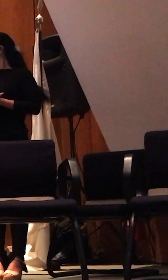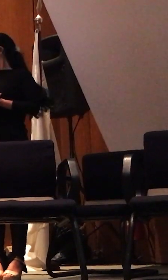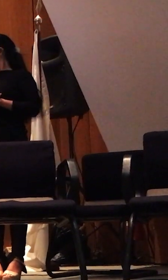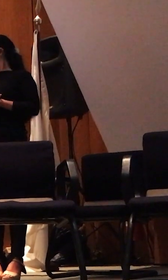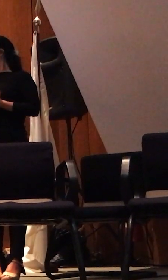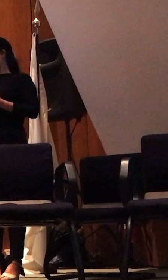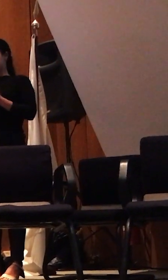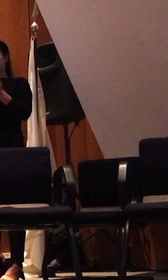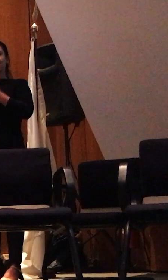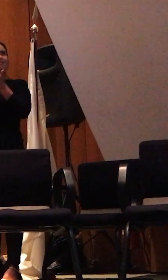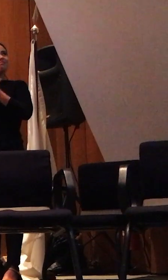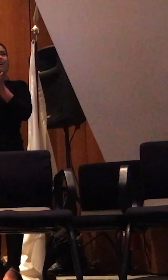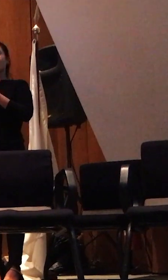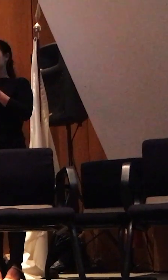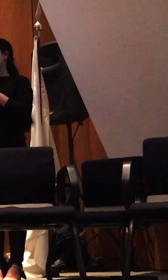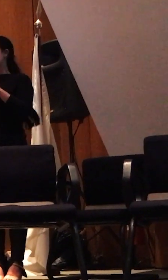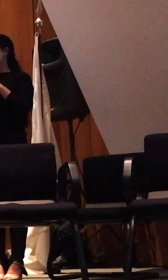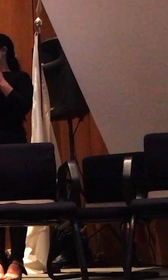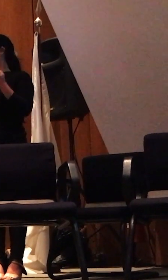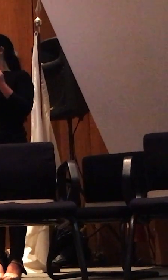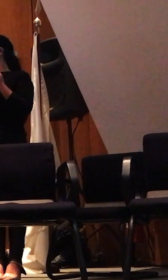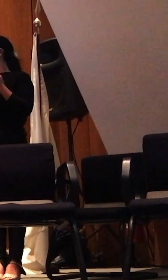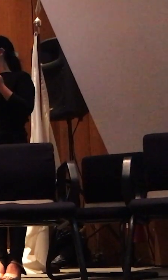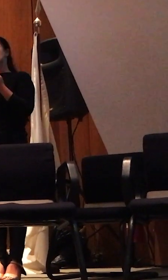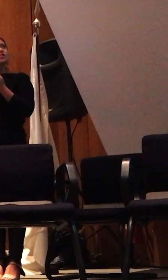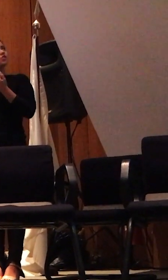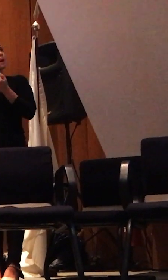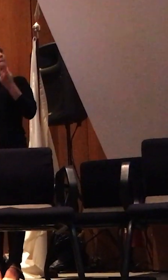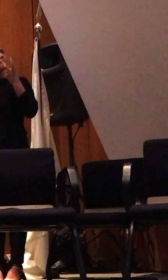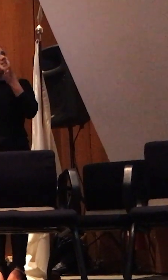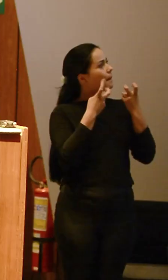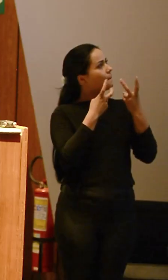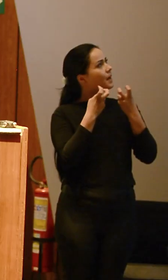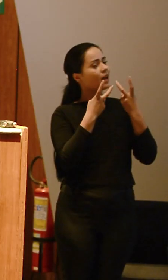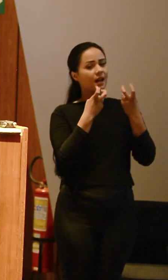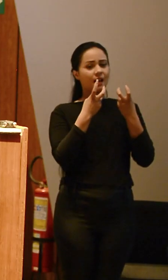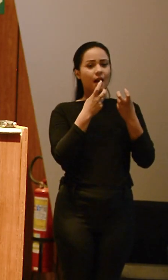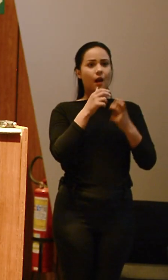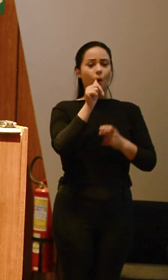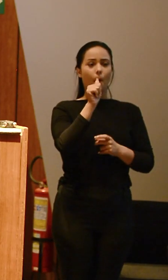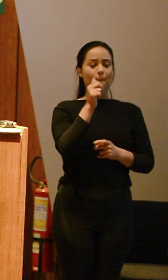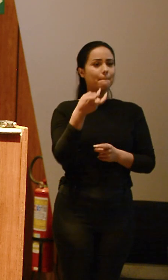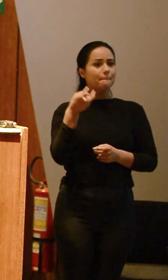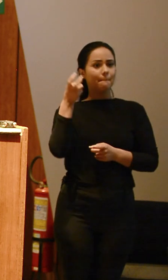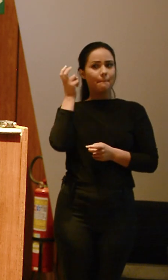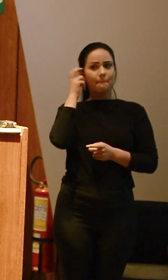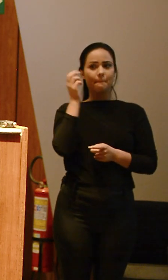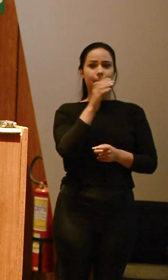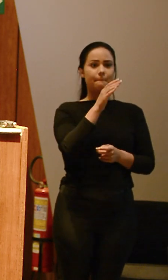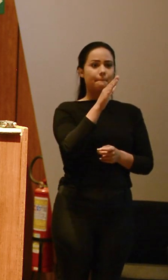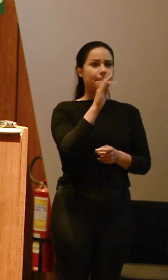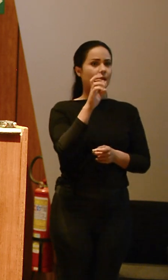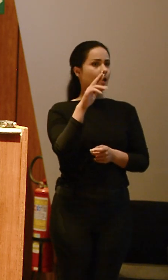Não dá para ver nada. Mas, enfim, aqui era só para vocês observarem, tá? Era um BERA, era um potencial evocado de